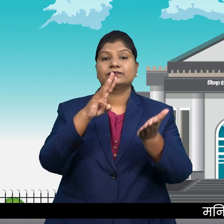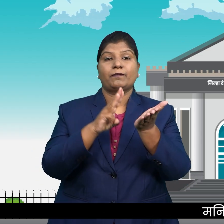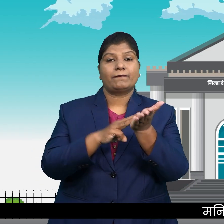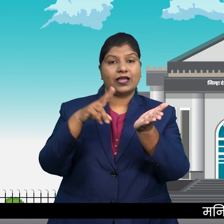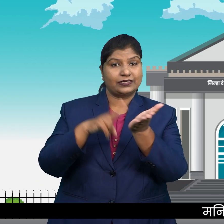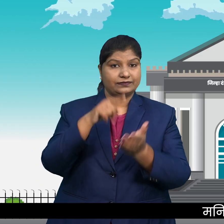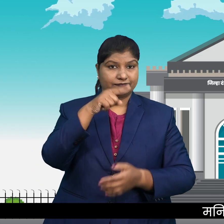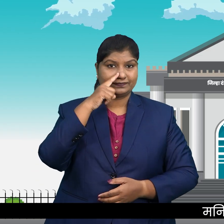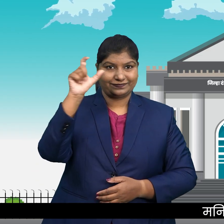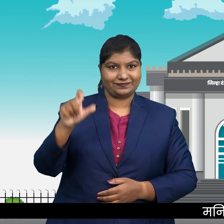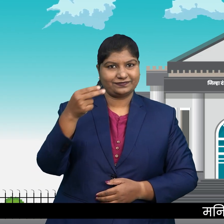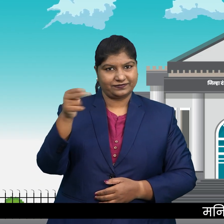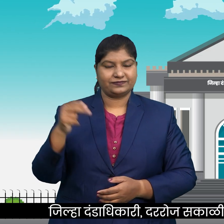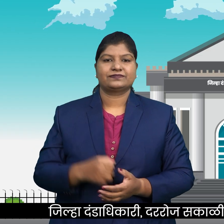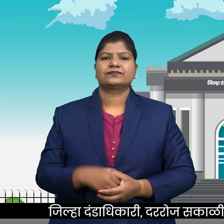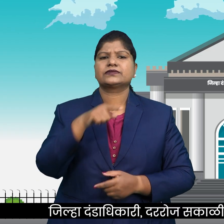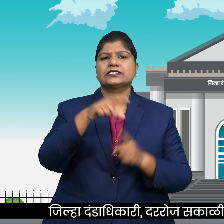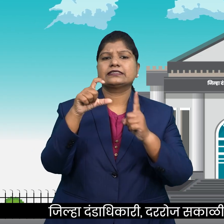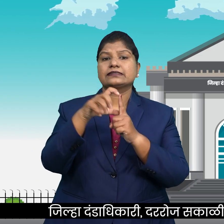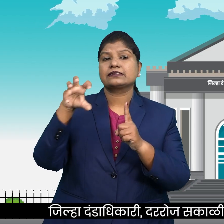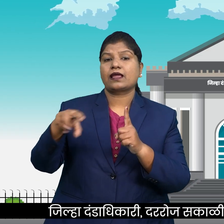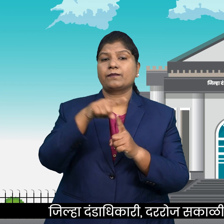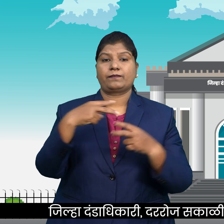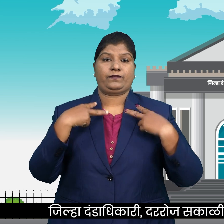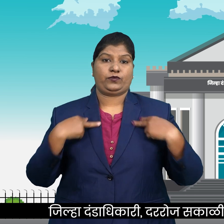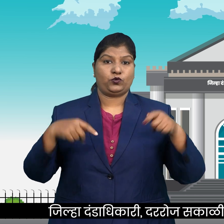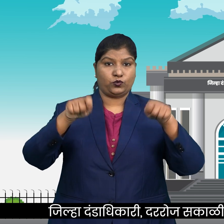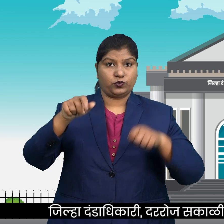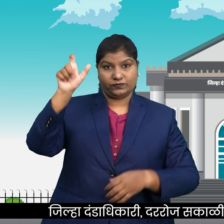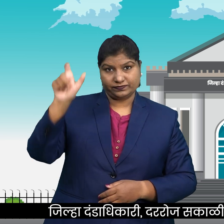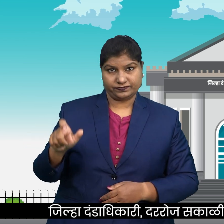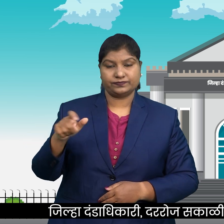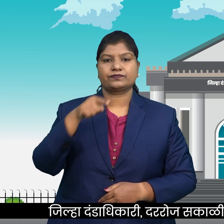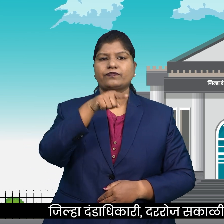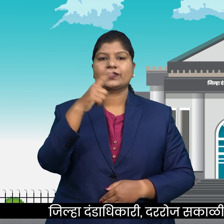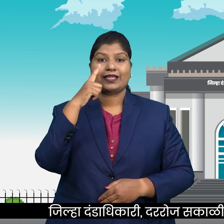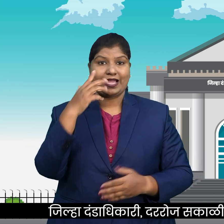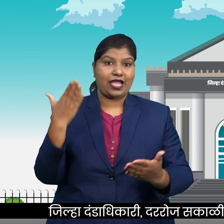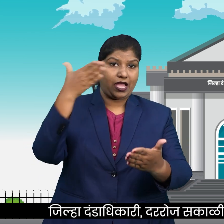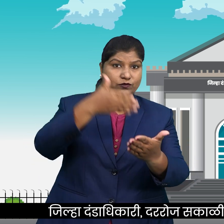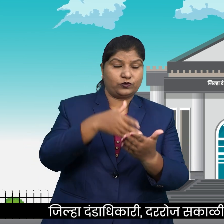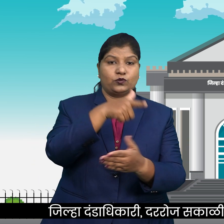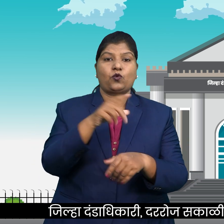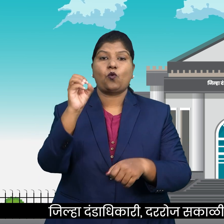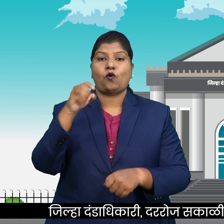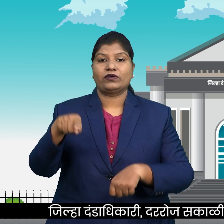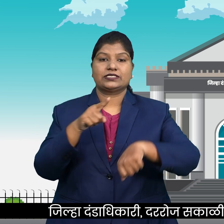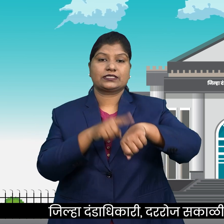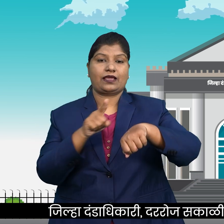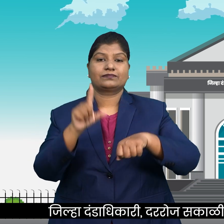मनीषा नागले जिल्हा दंडाधिकारी दररोज सकाळी 10:30 वाजता